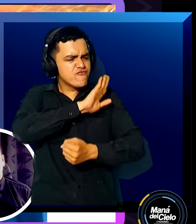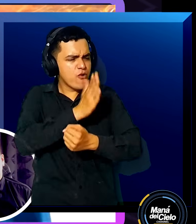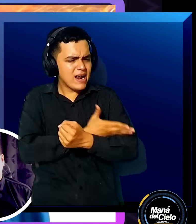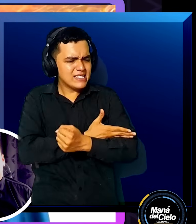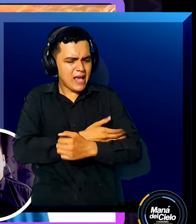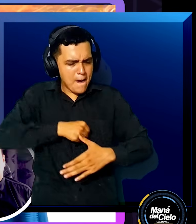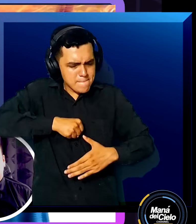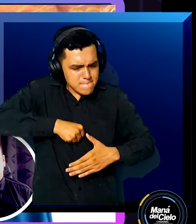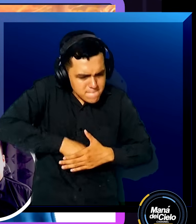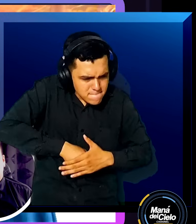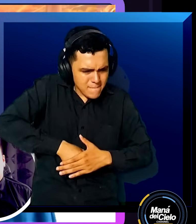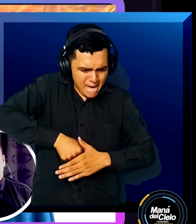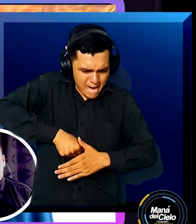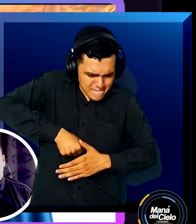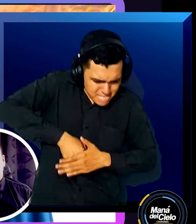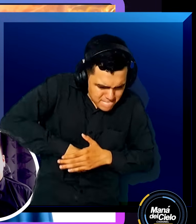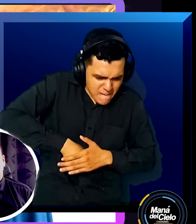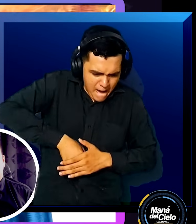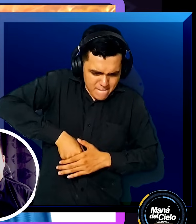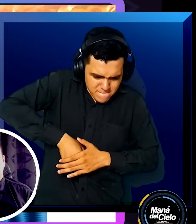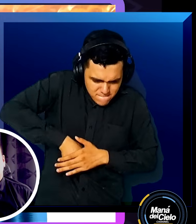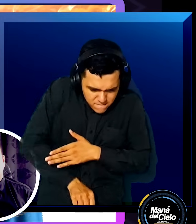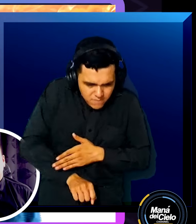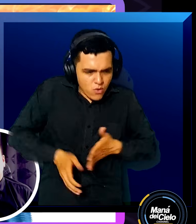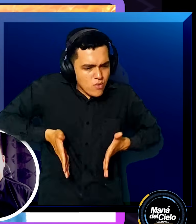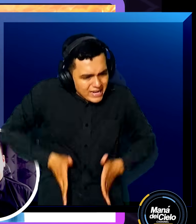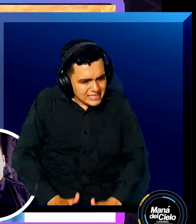y vas a ver la gloria de Dios. Aleluya.